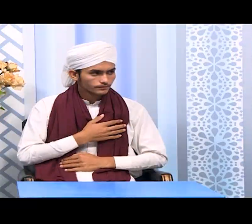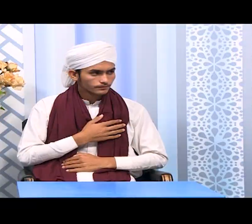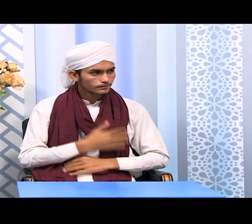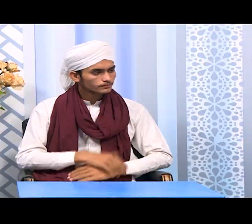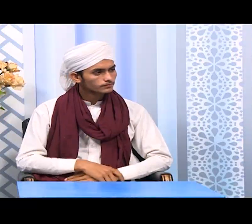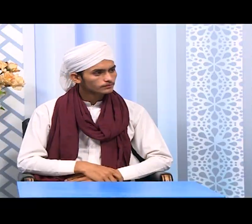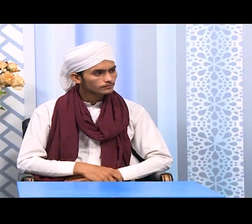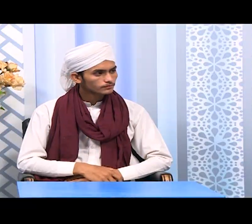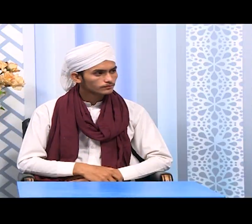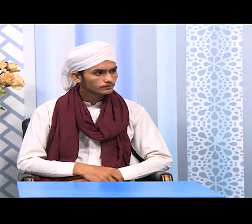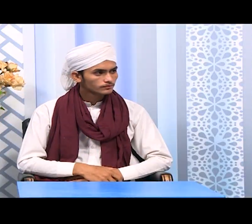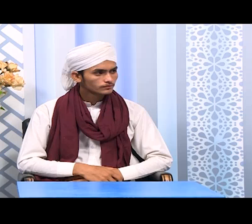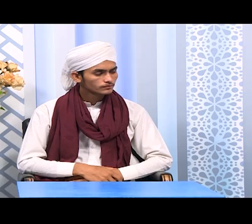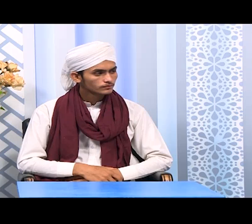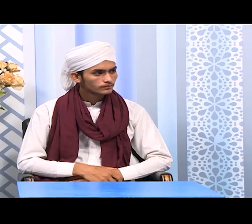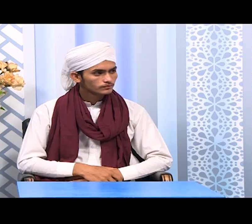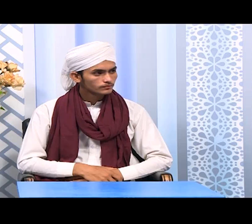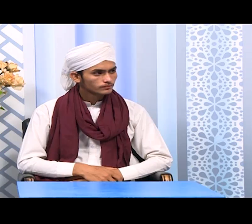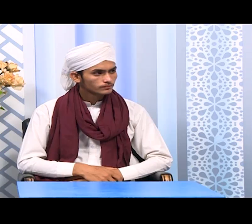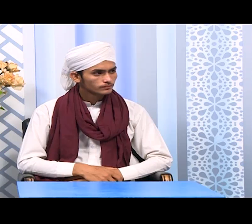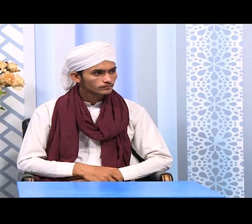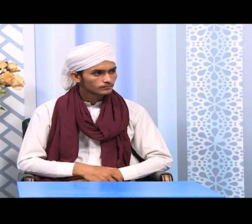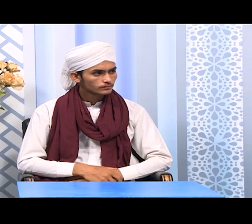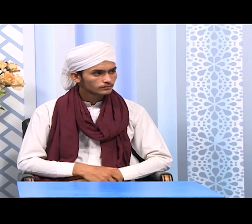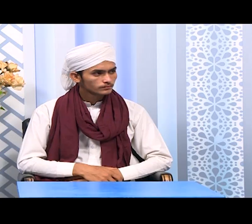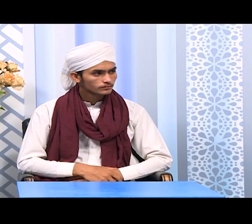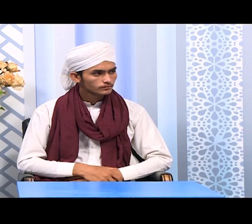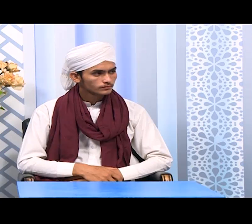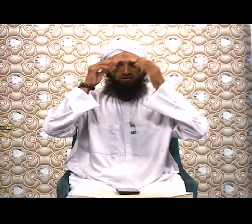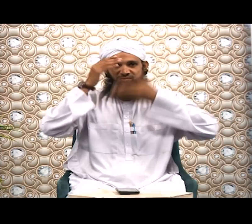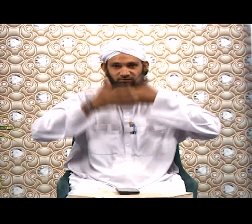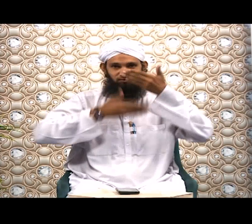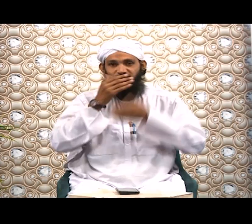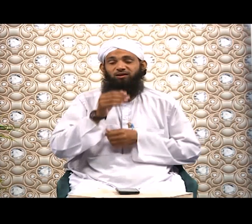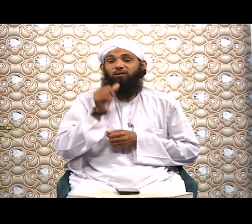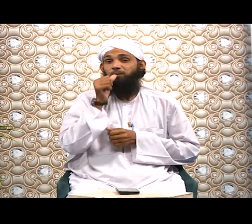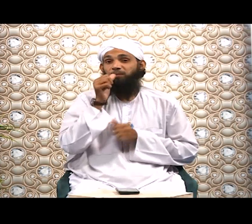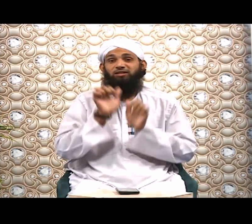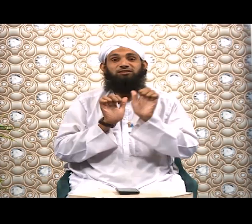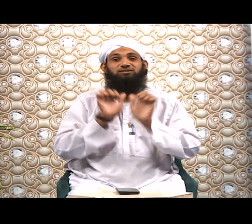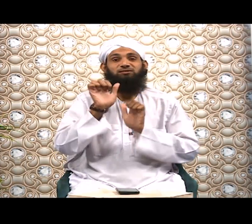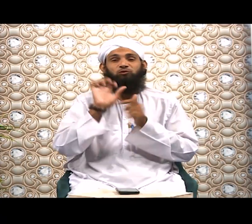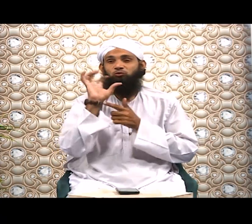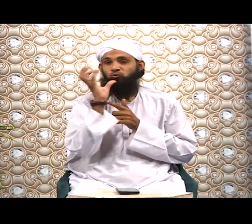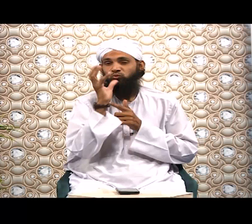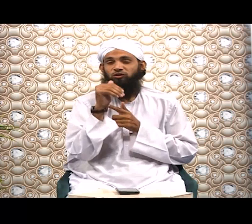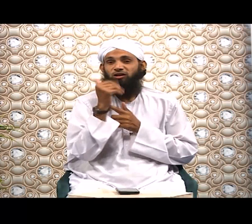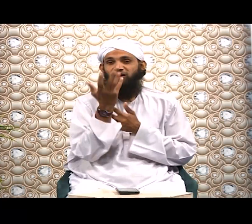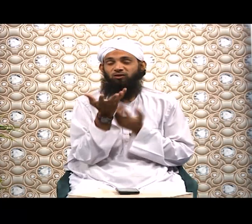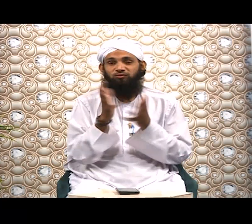چنانچہ حضور صلی اللہ علیہ وآلہ وصحبہ وسلم نے ارشاد فرمایا، آب زمزم دنیا و آخرت کے جس مقصد کے لیے بھی پیا